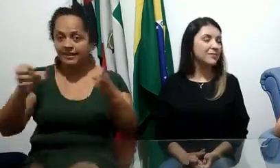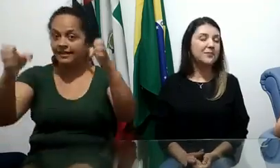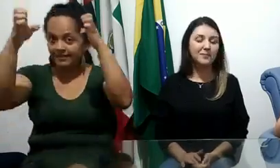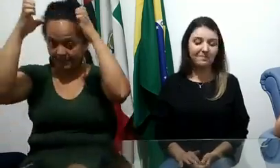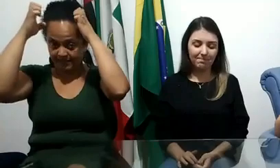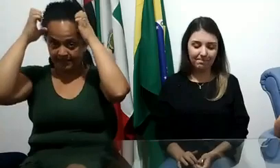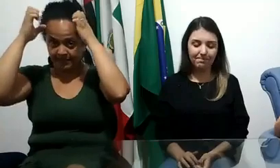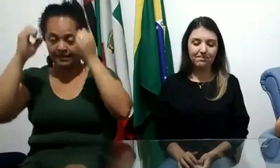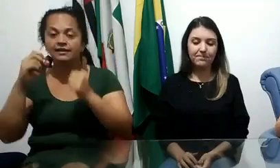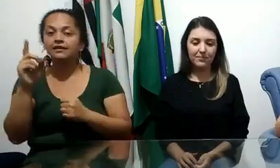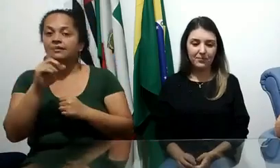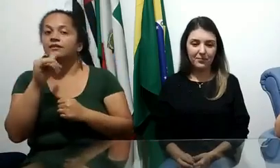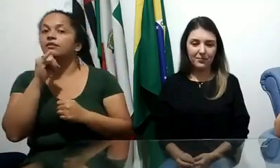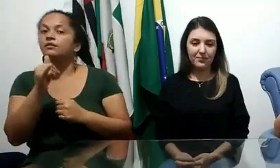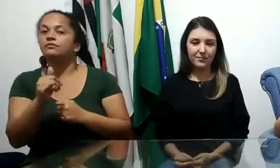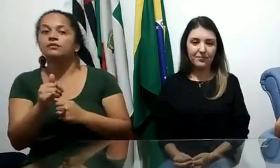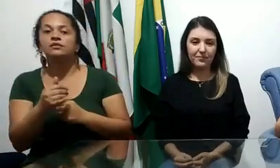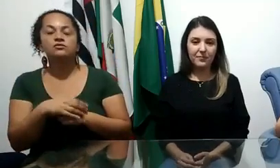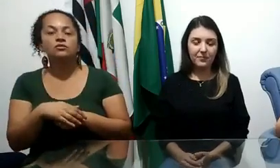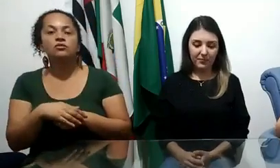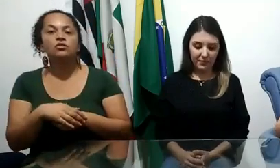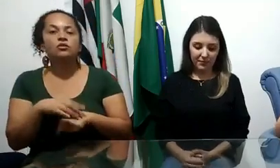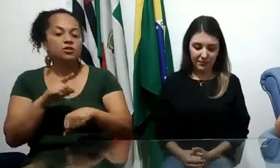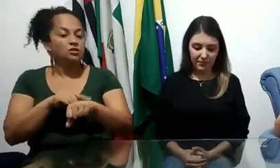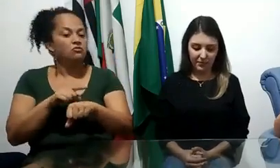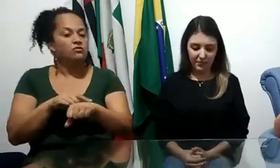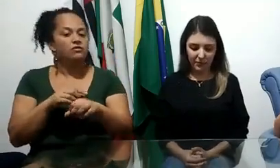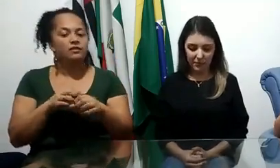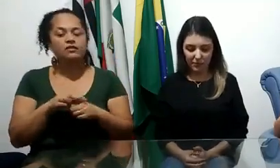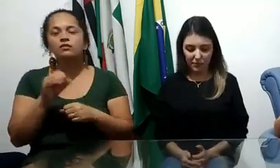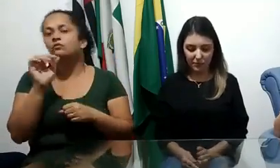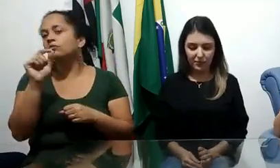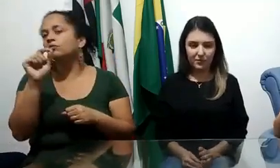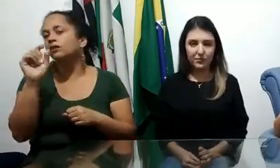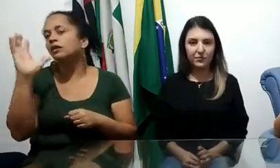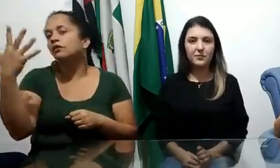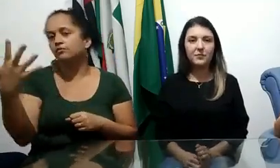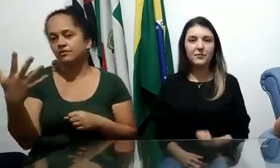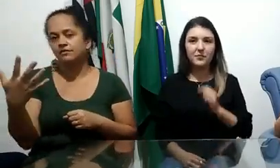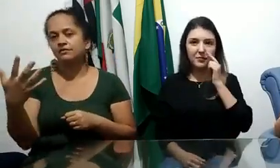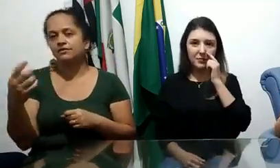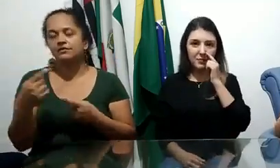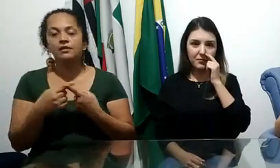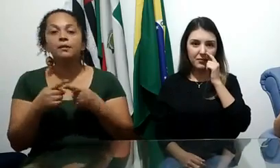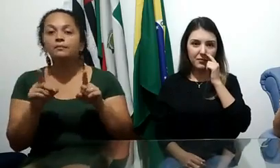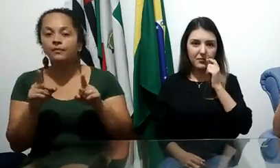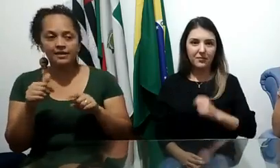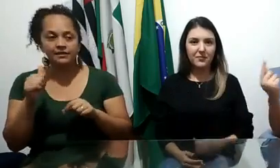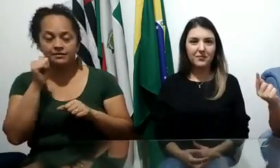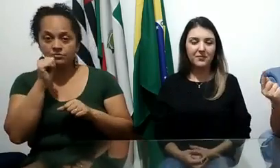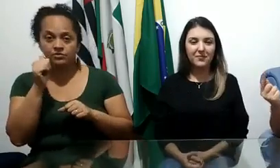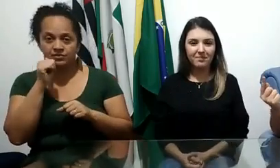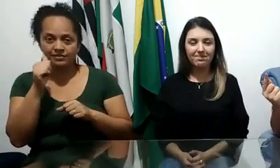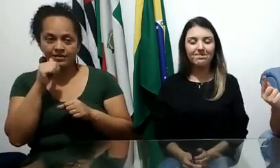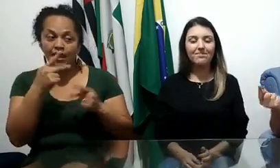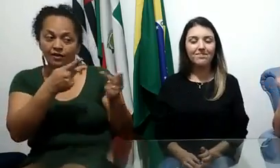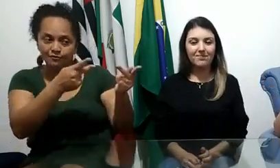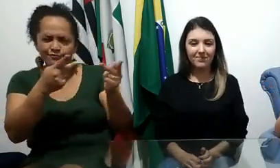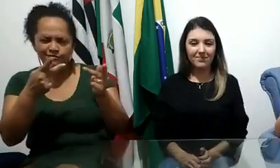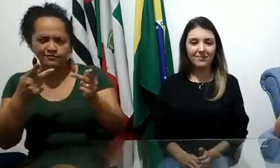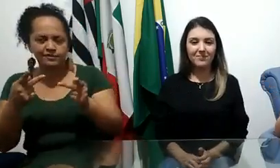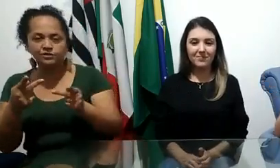hora o que estava acontecendo, que ela queria que salvasse o povo dela. Ela falou assim, que ela convidou o rei e o cara que tinha feito o